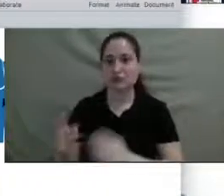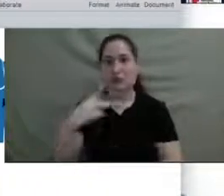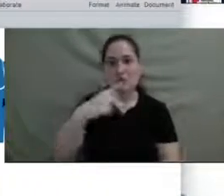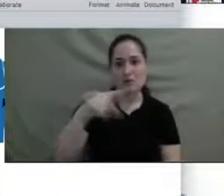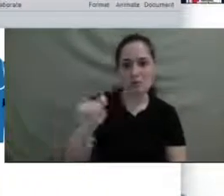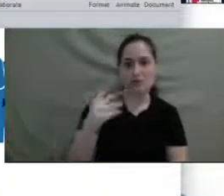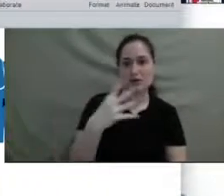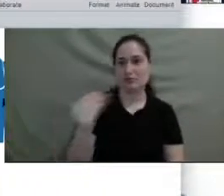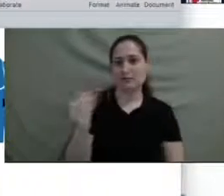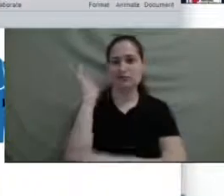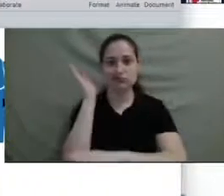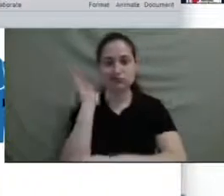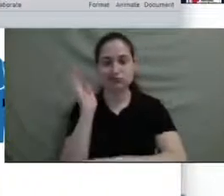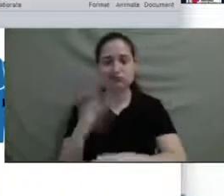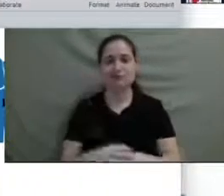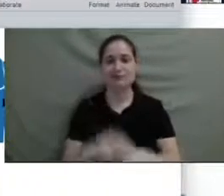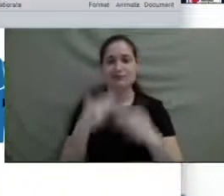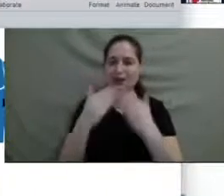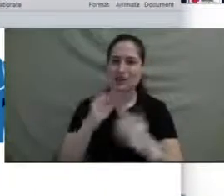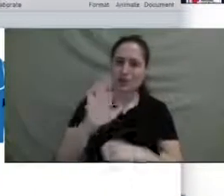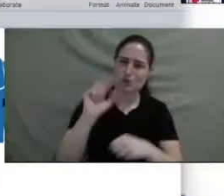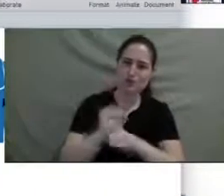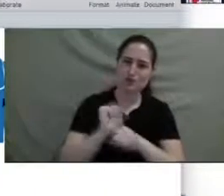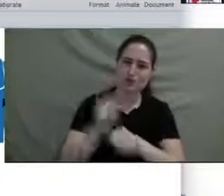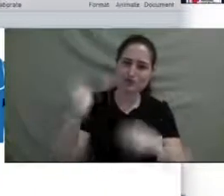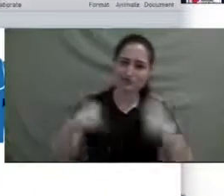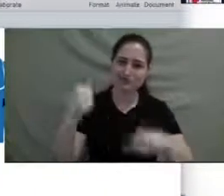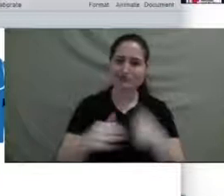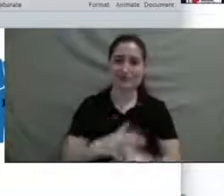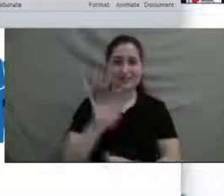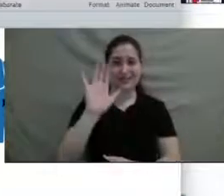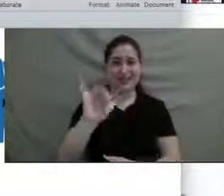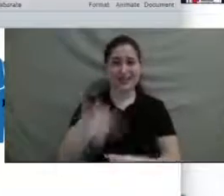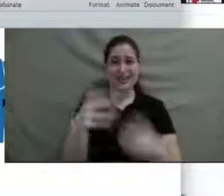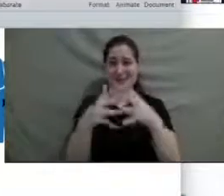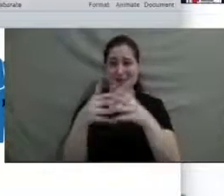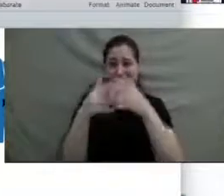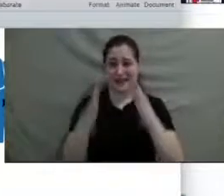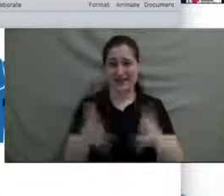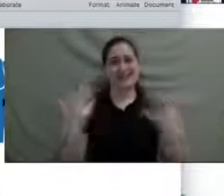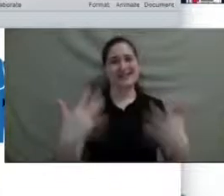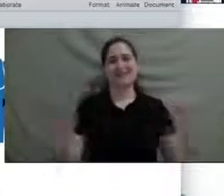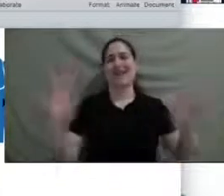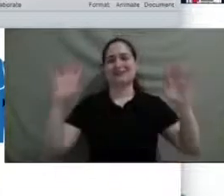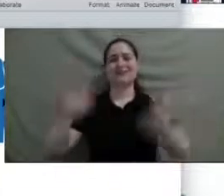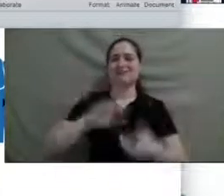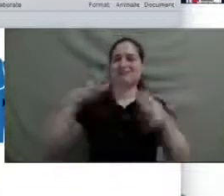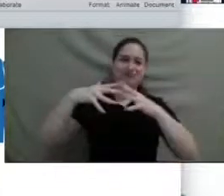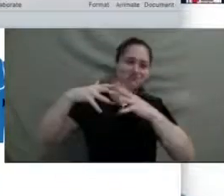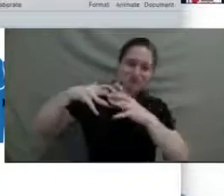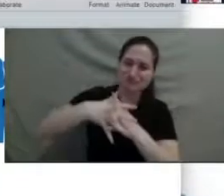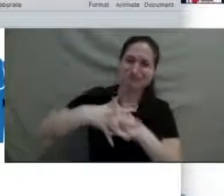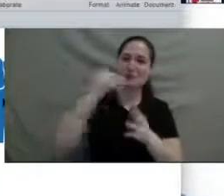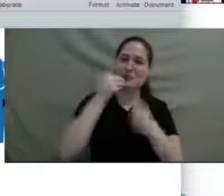presentaciones. Gracias por tu trabajo, Alisa. Esa americana ya está platanada, aquí es de nosotros. Así que